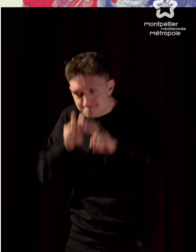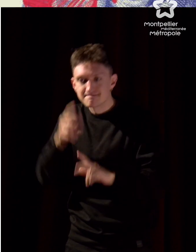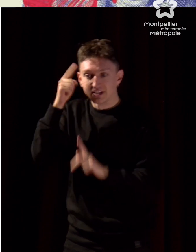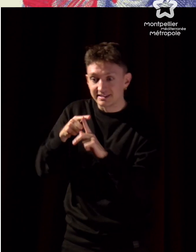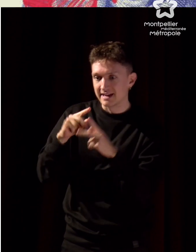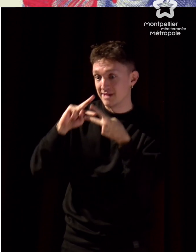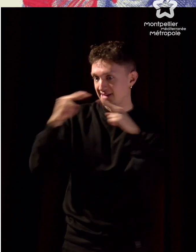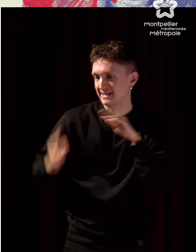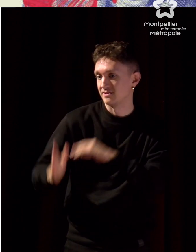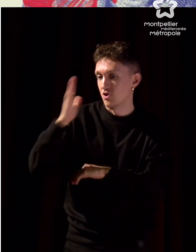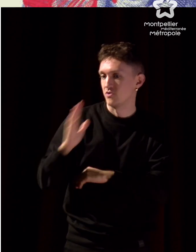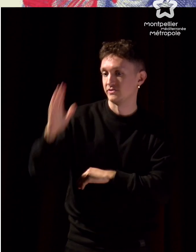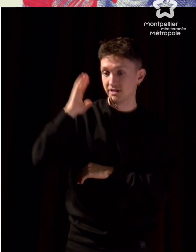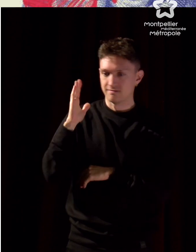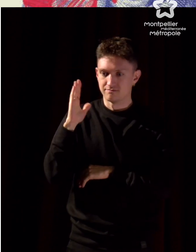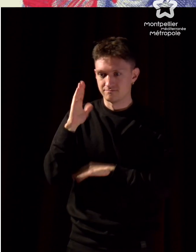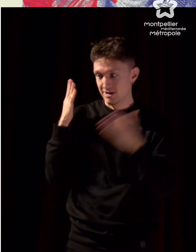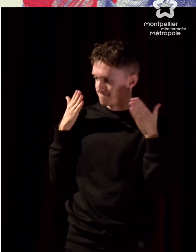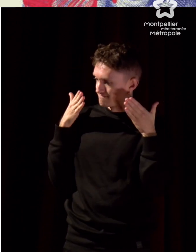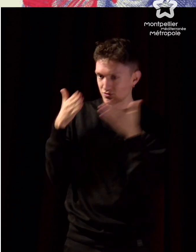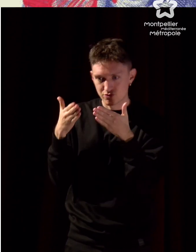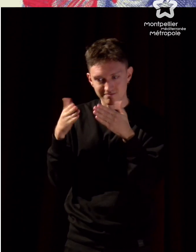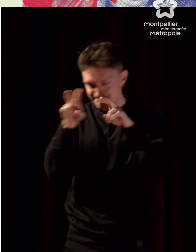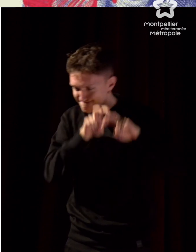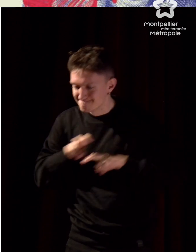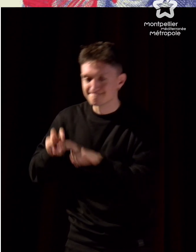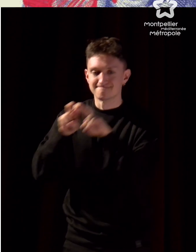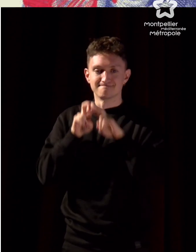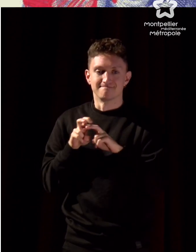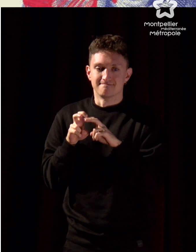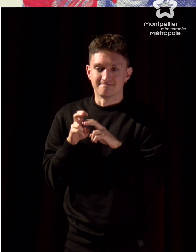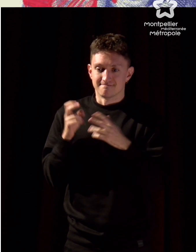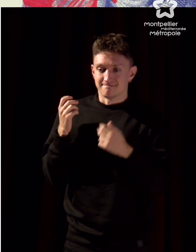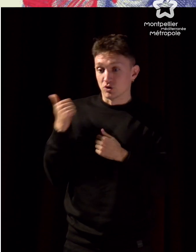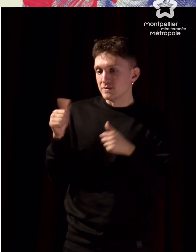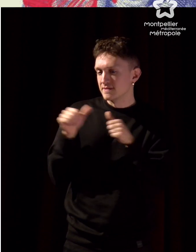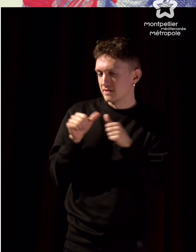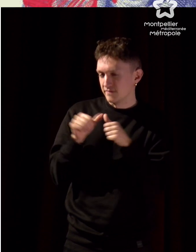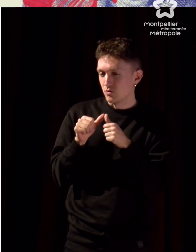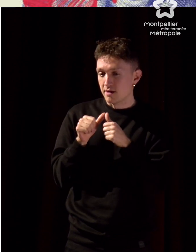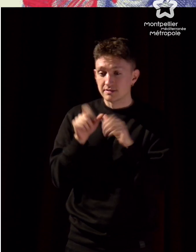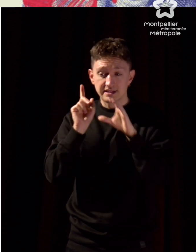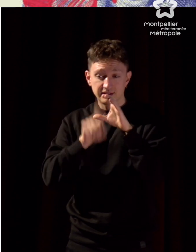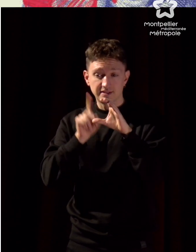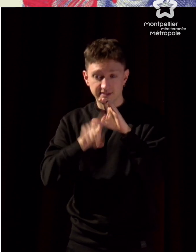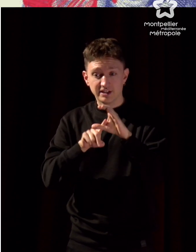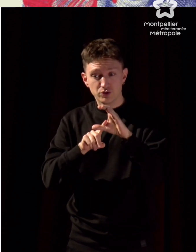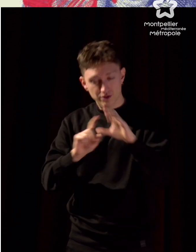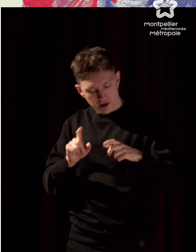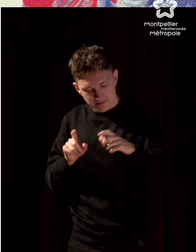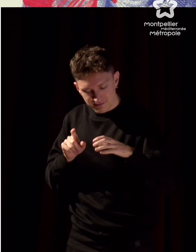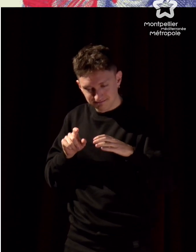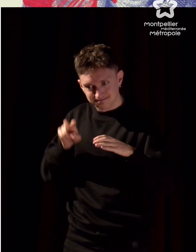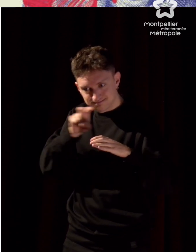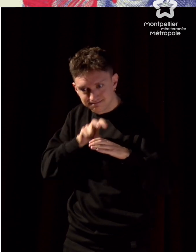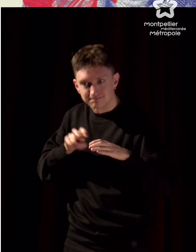champs de recherche vraiment favorisés, c'est-à-dire que il prend des cellules et il induit